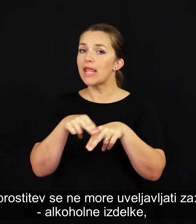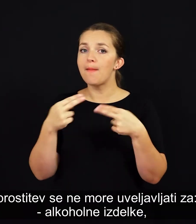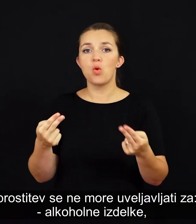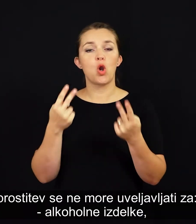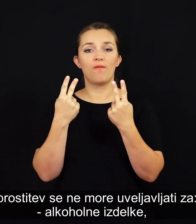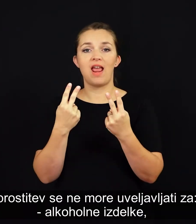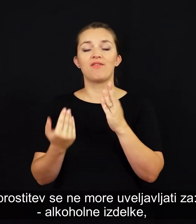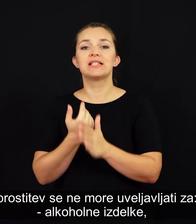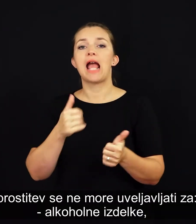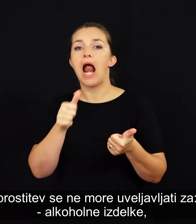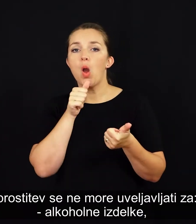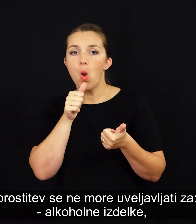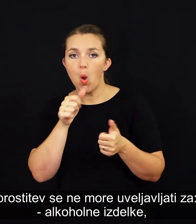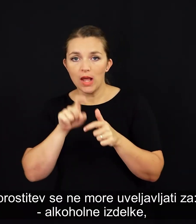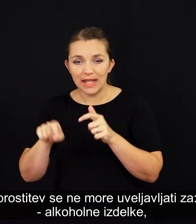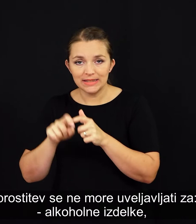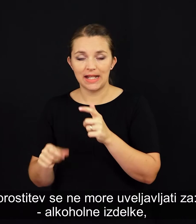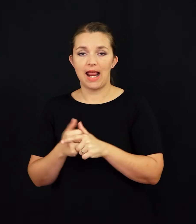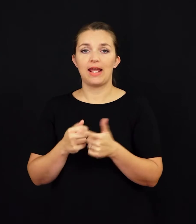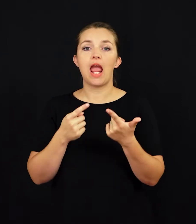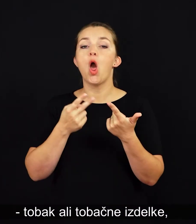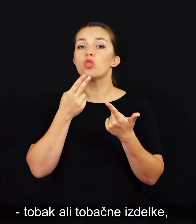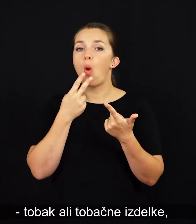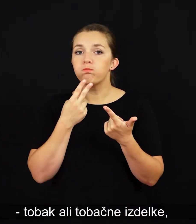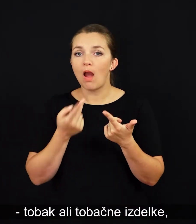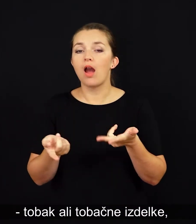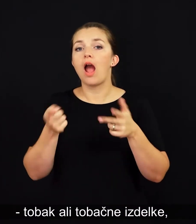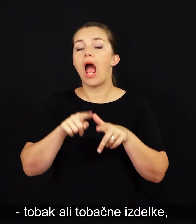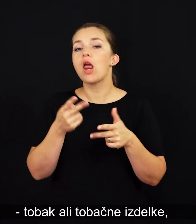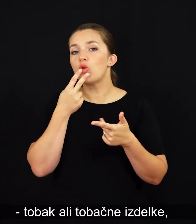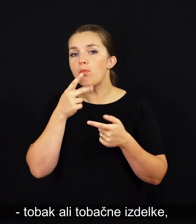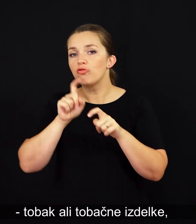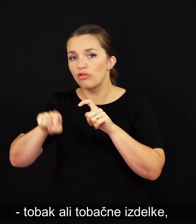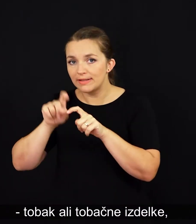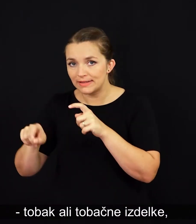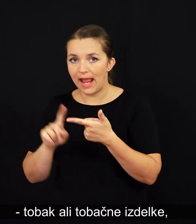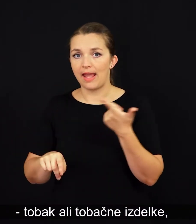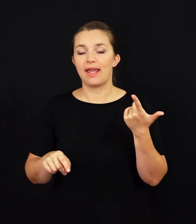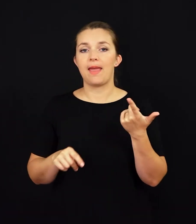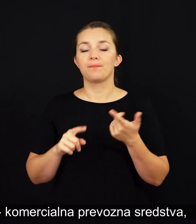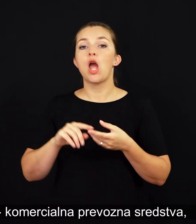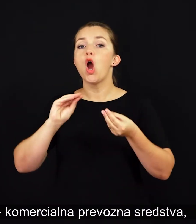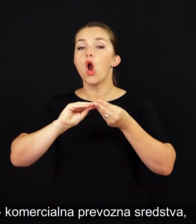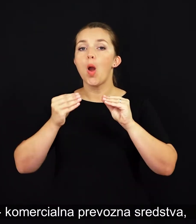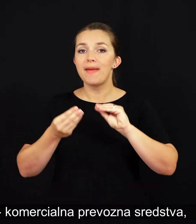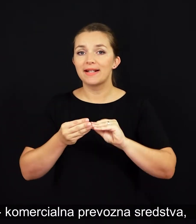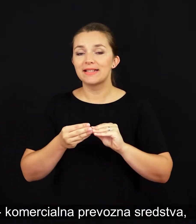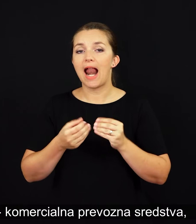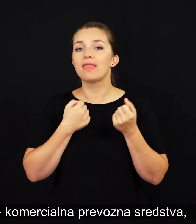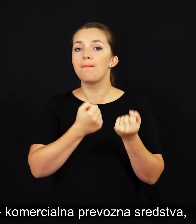za alkoholne izdelke, tobak ali tobačne izdelke, komercialna prevozna